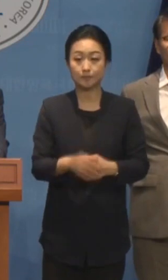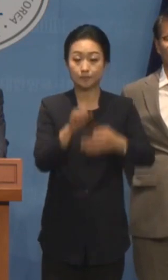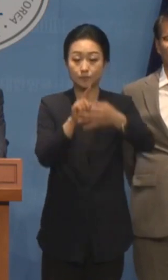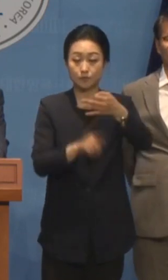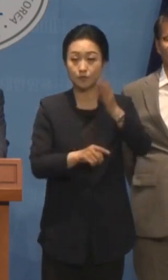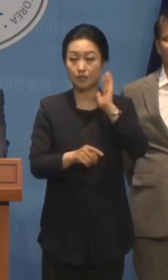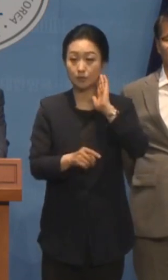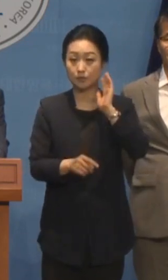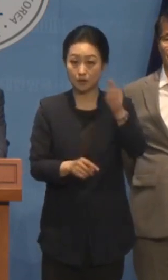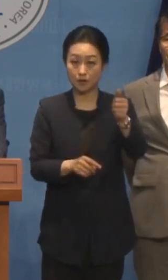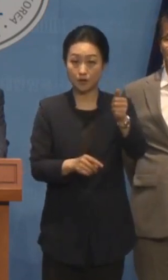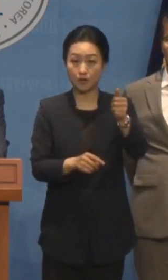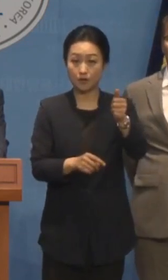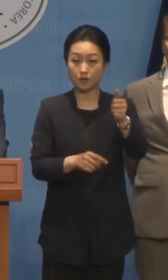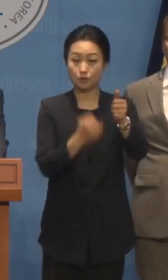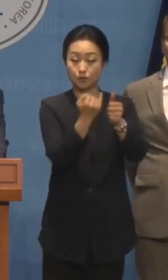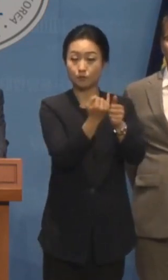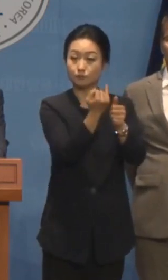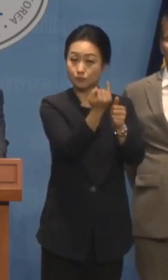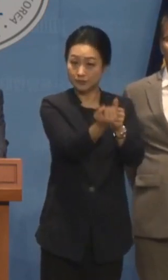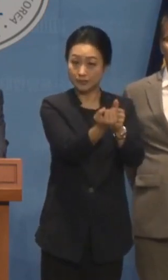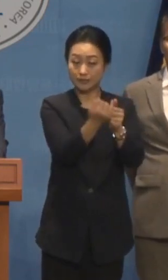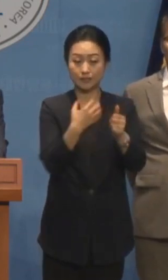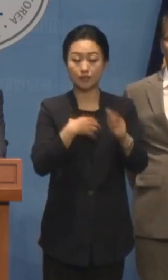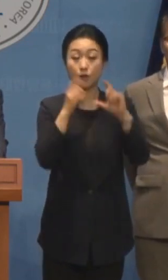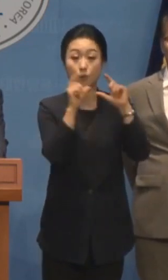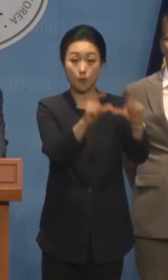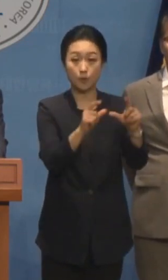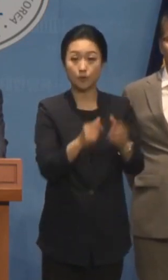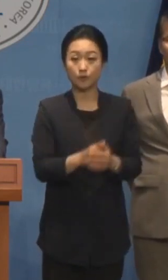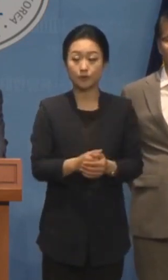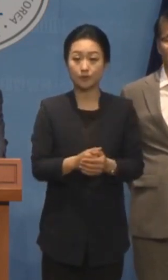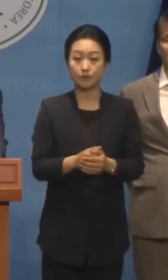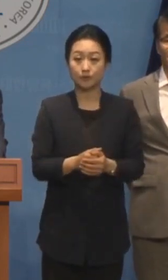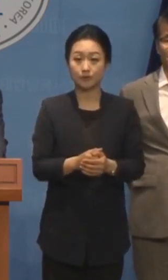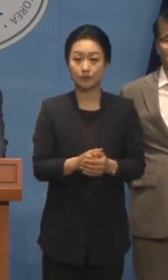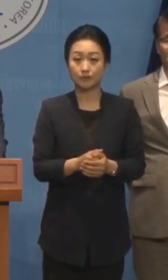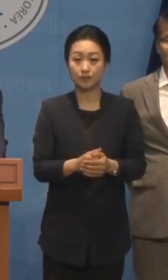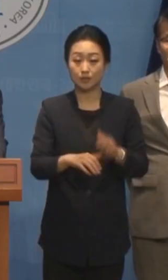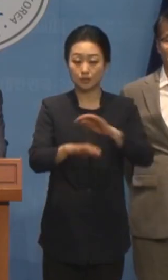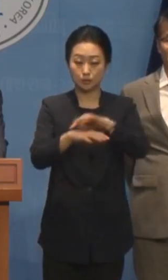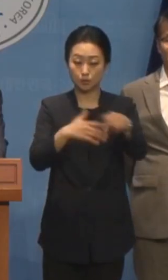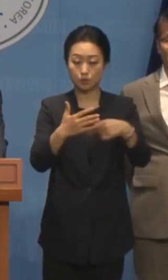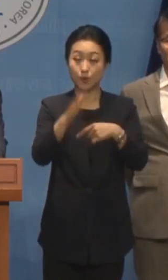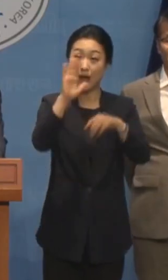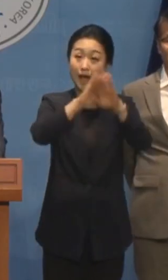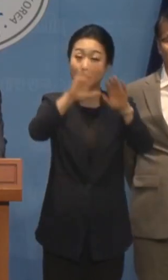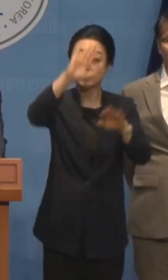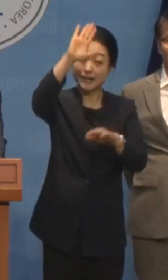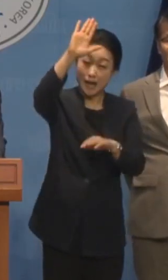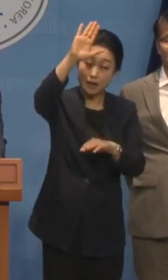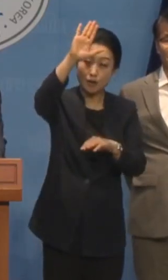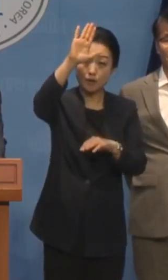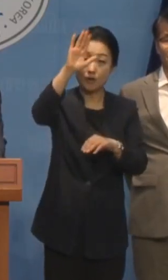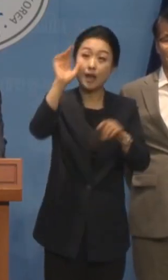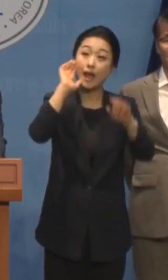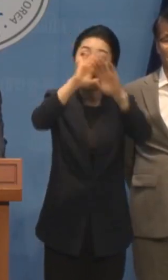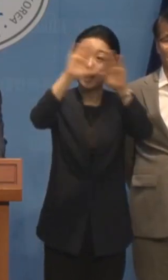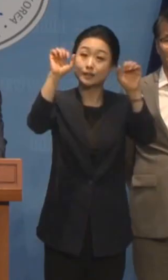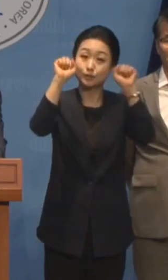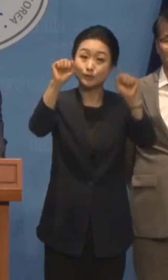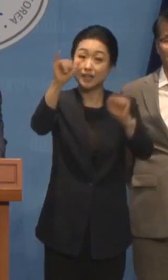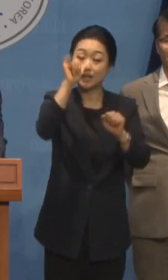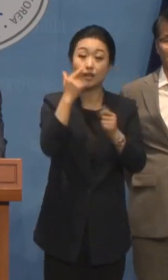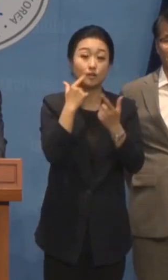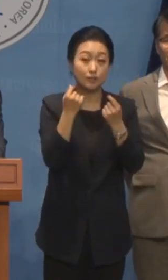윤석열 대통령과 김건희 여사에게도 경고합니다. 손바닥으로 하늘을 가린다고 하늘이 없어지지 않습니다.